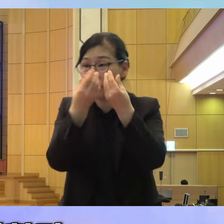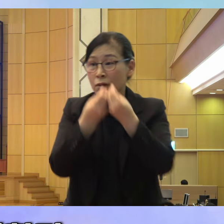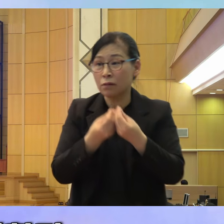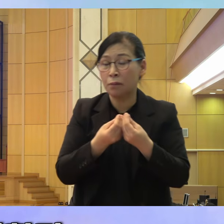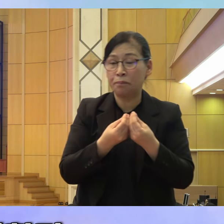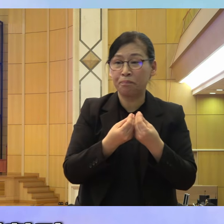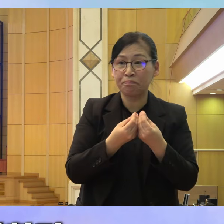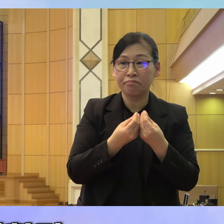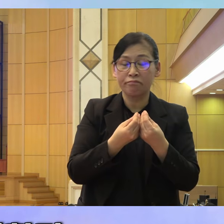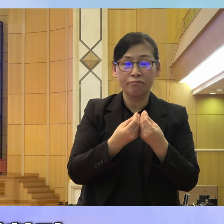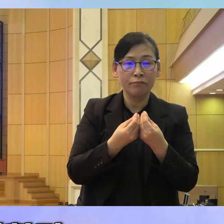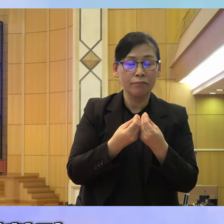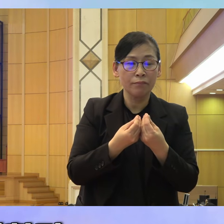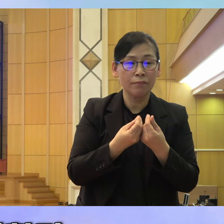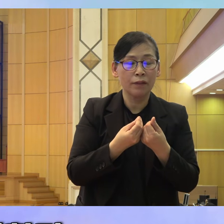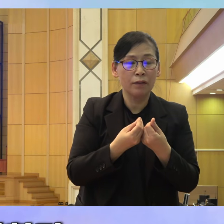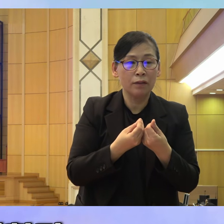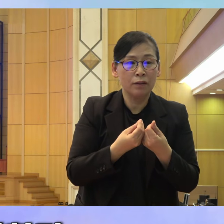들어서